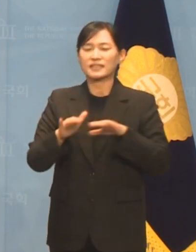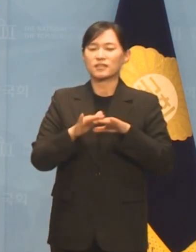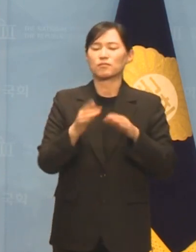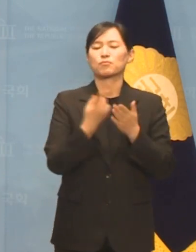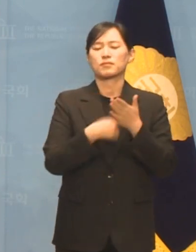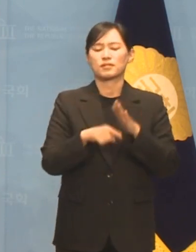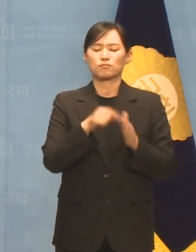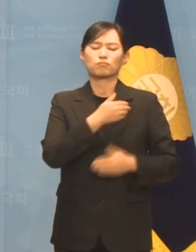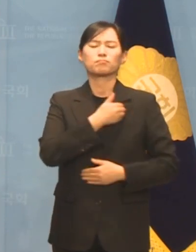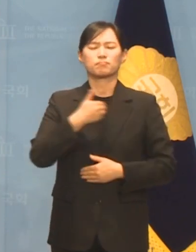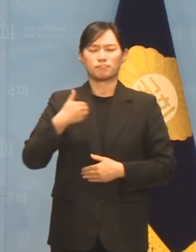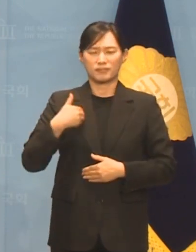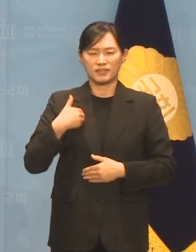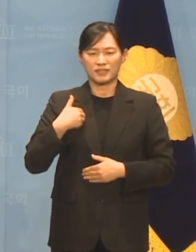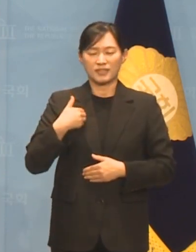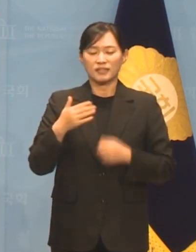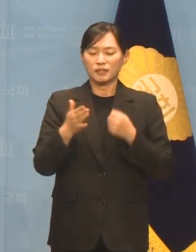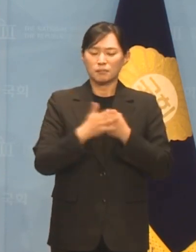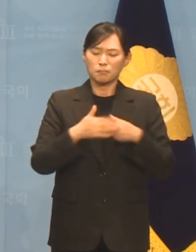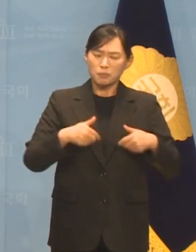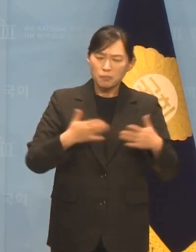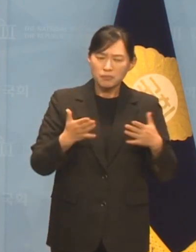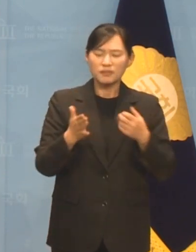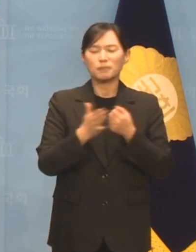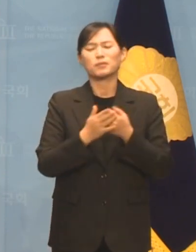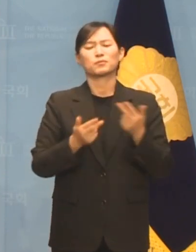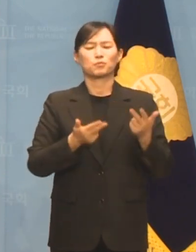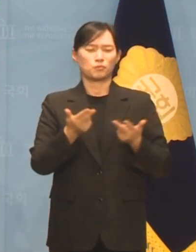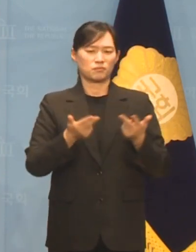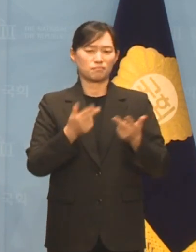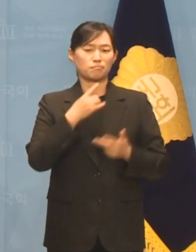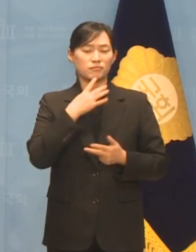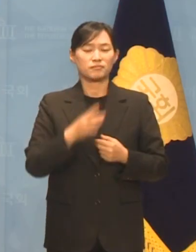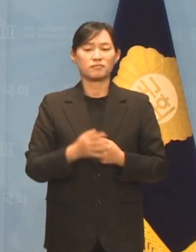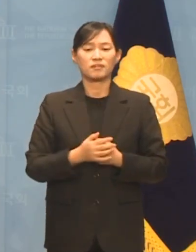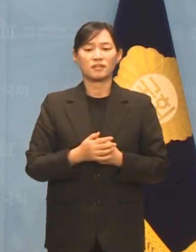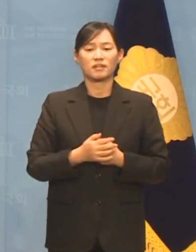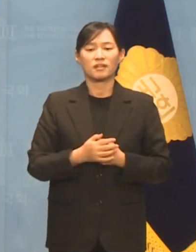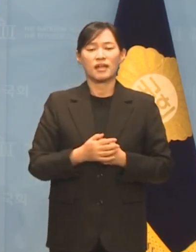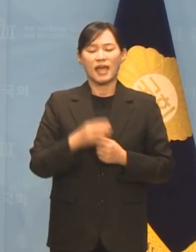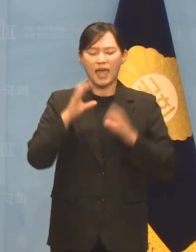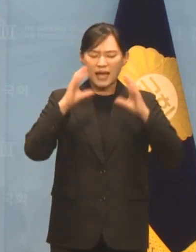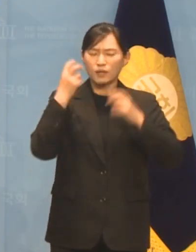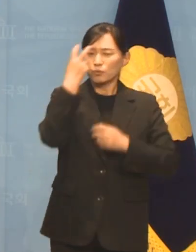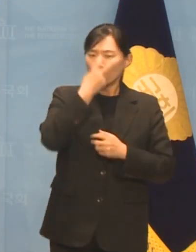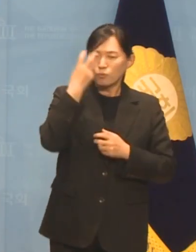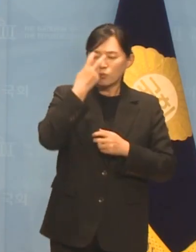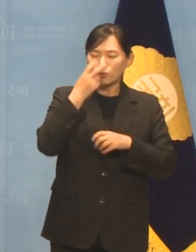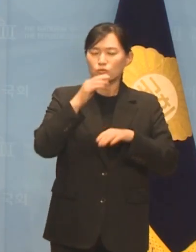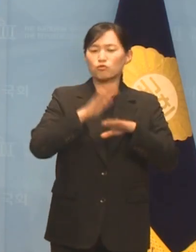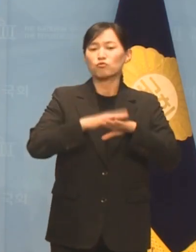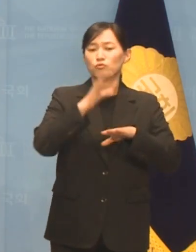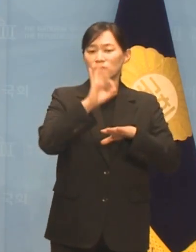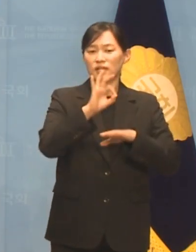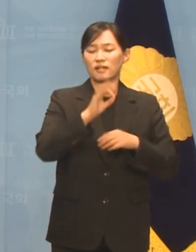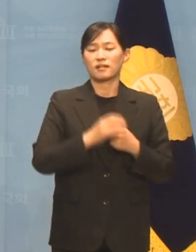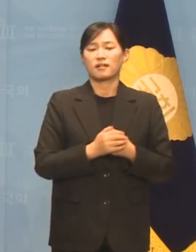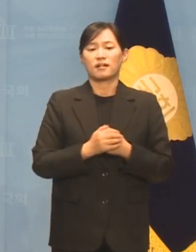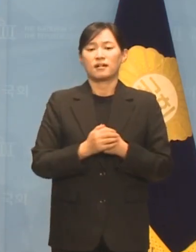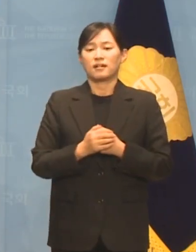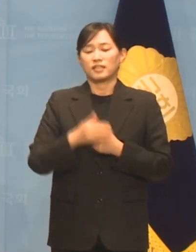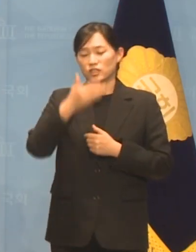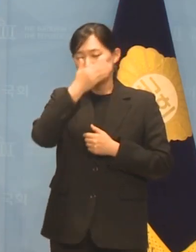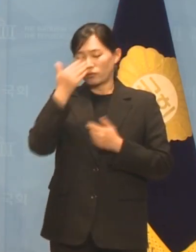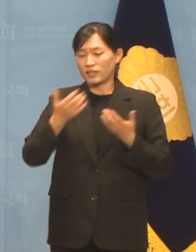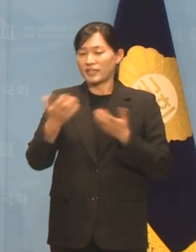비용이 충분하여 삭감이 아니라 불필요한 예산을 조정한 것입니다. 아이돌봄 지원 수당 384억 원과